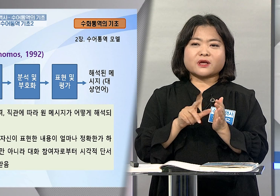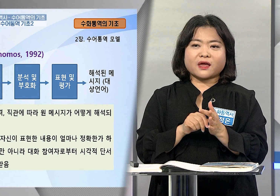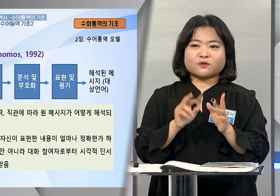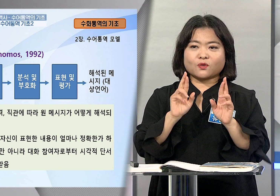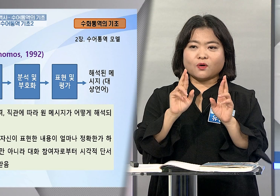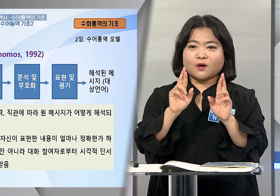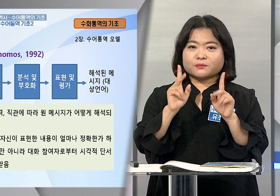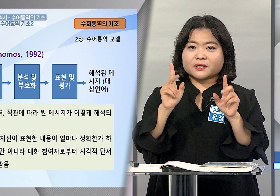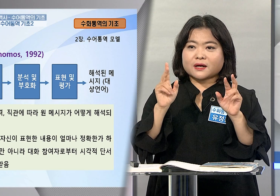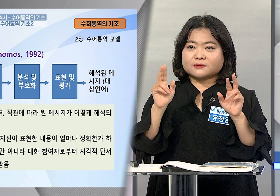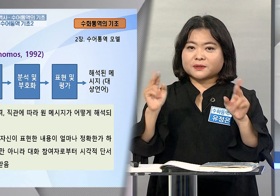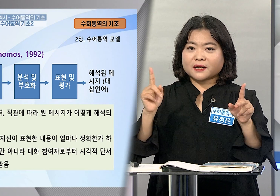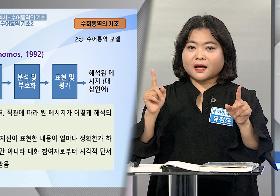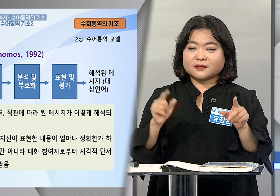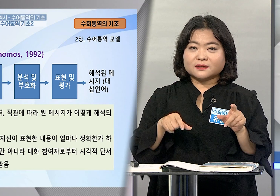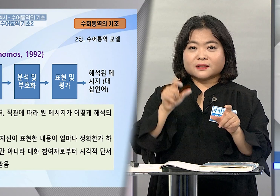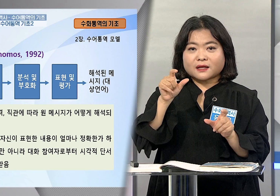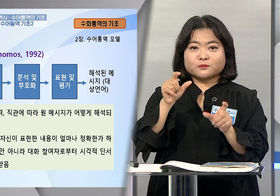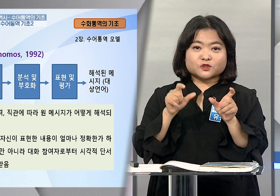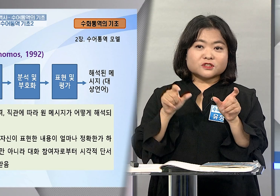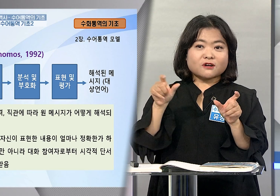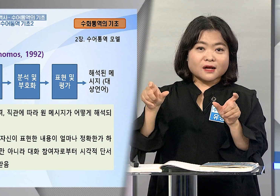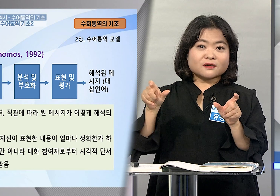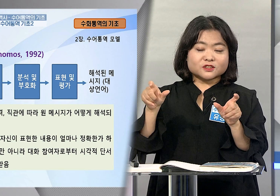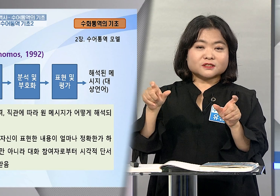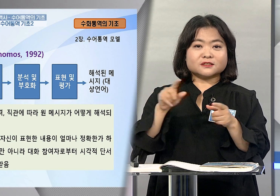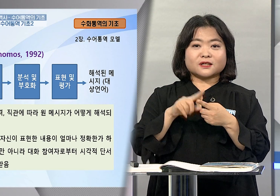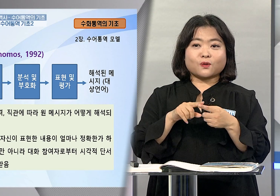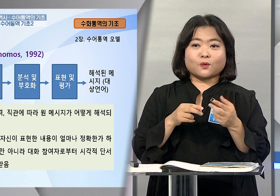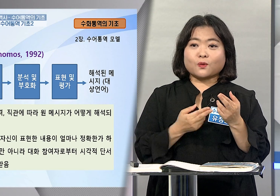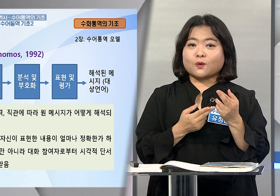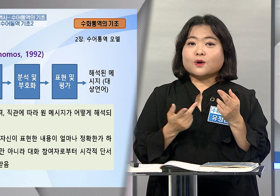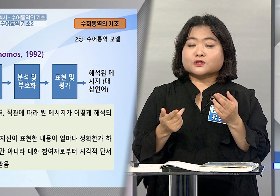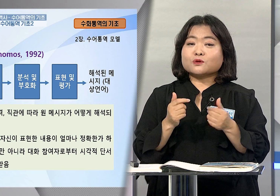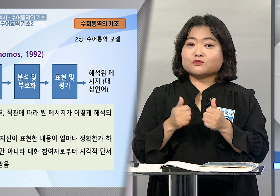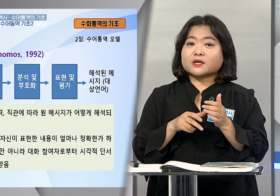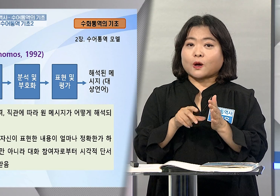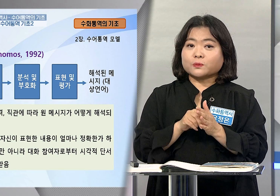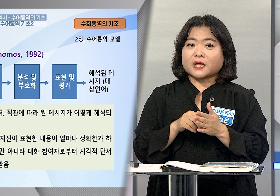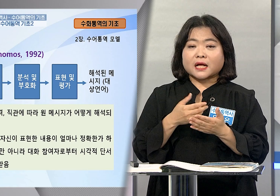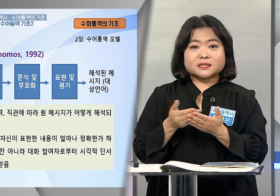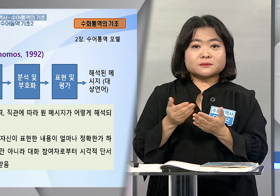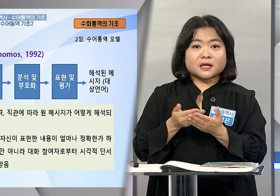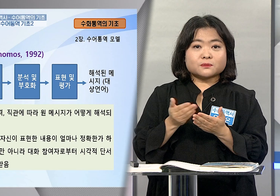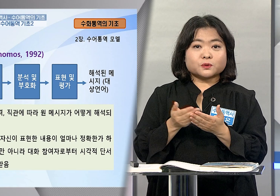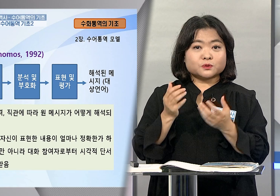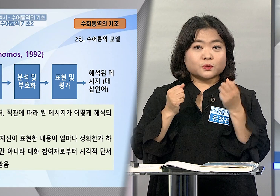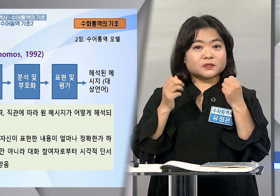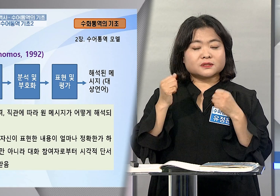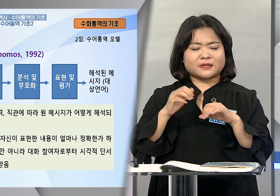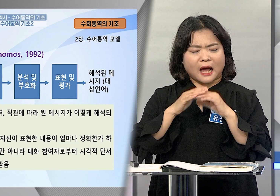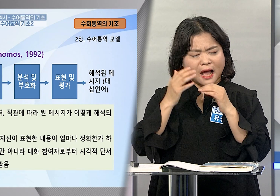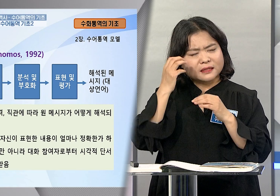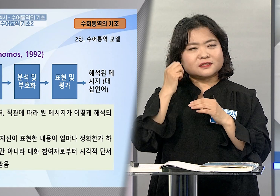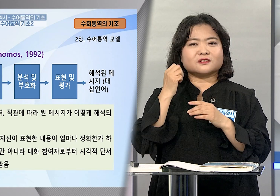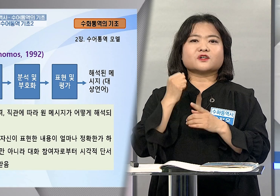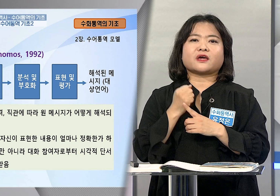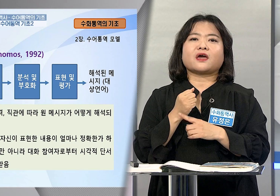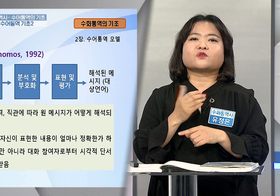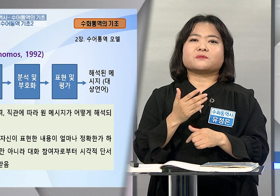문제에 또 빈칸 다음 중 들어갈 것은 이라고 시험 문제에 나옵니다. 지금까지 보신 도식들을 다 기억해야 됩니다.